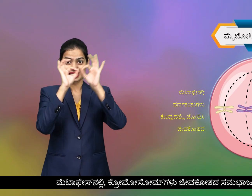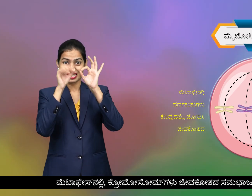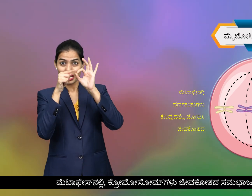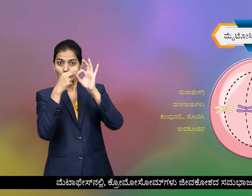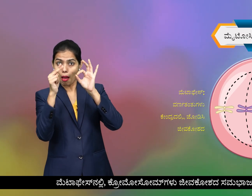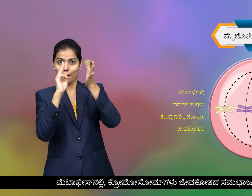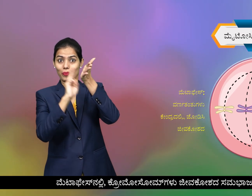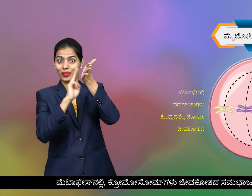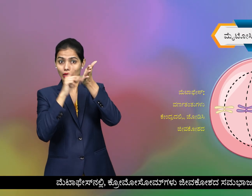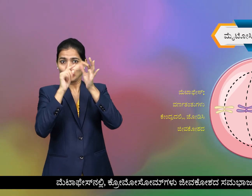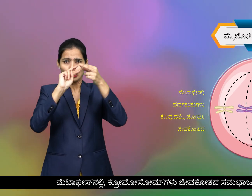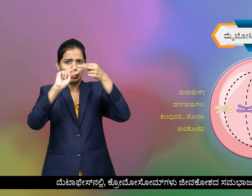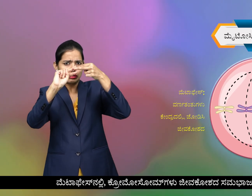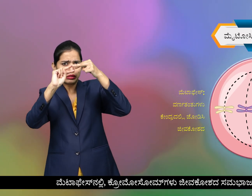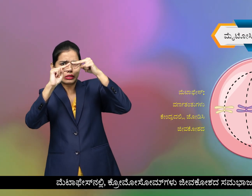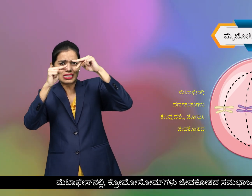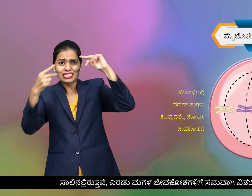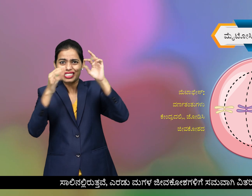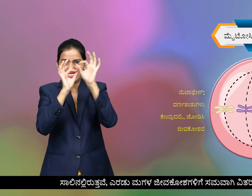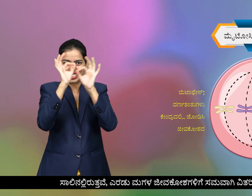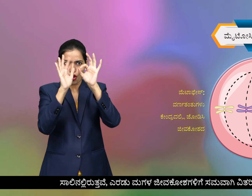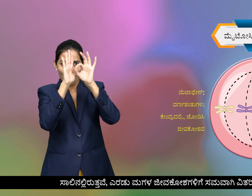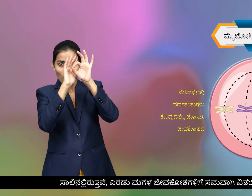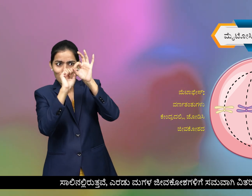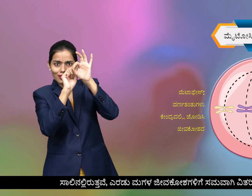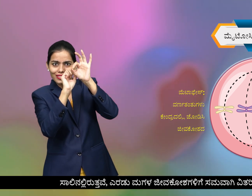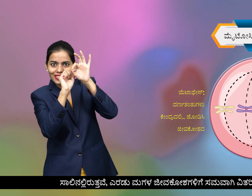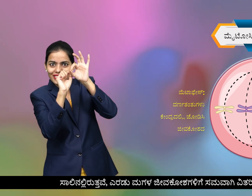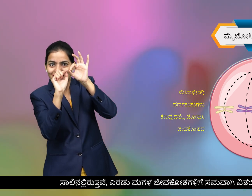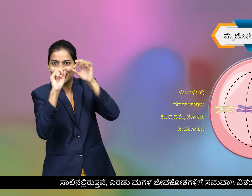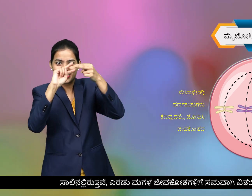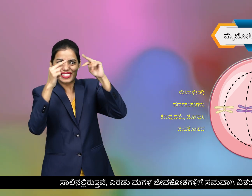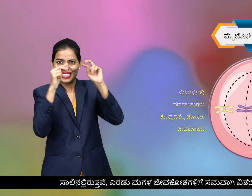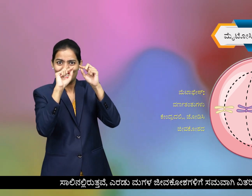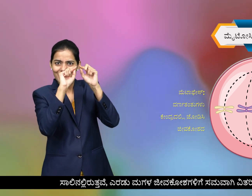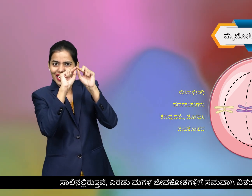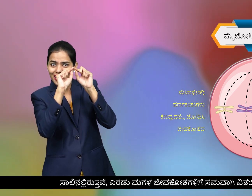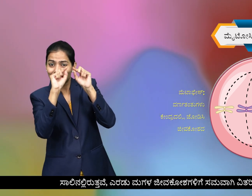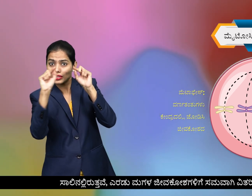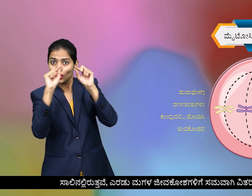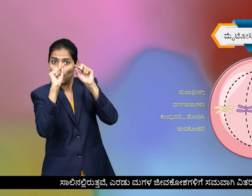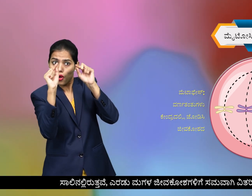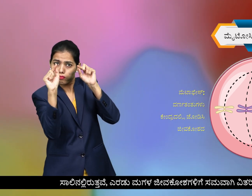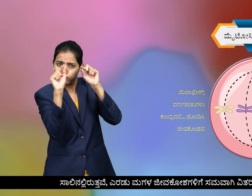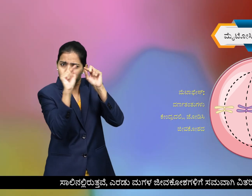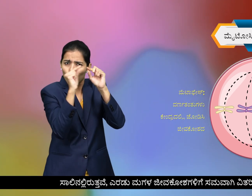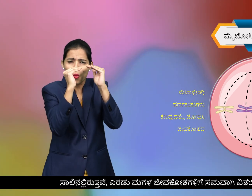ಮೆಟಾಫೇಸ್ನಲ್ಲಿ ಕ್ರೋಮೋಸೋಮ್ಗಳು ಜೀವಕೋಶದ ಸಮಭಾಜಕದ ಉದ್ದಕ್ಕೂ ಸಾಲಿನಲ್ಲಿರುತ್ತದೆ. 2 ಮಗಳ ಜೀವಕೋಶಗಳಾಗಿ ಸಮವಾಗಿ ವಿತರಿಸಲಾಗುತ್ತೆ.